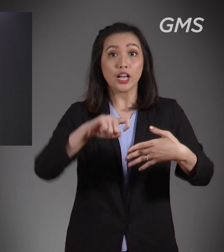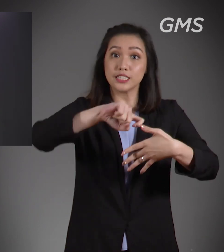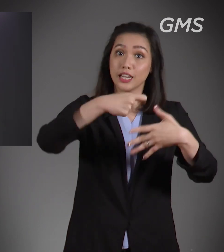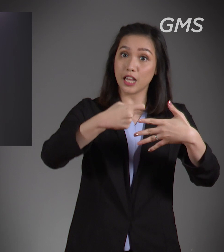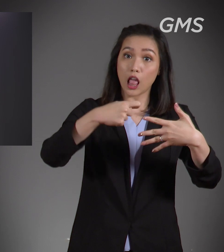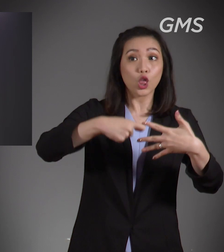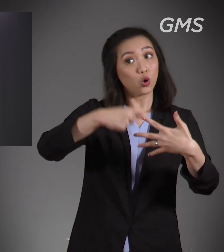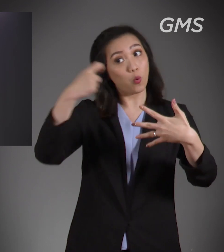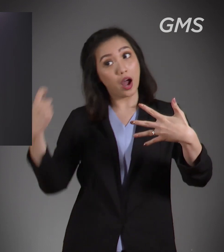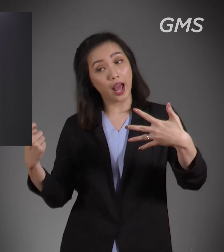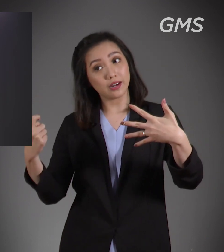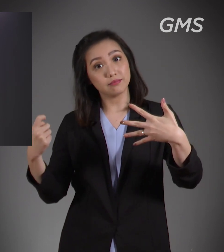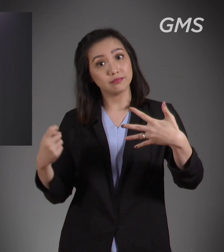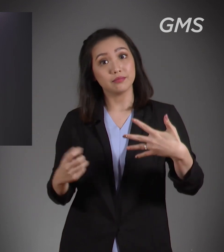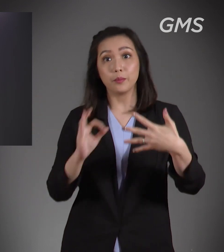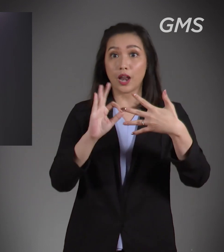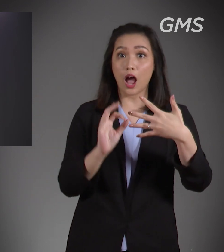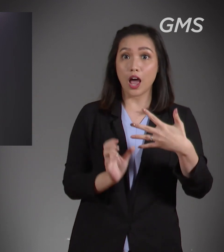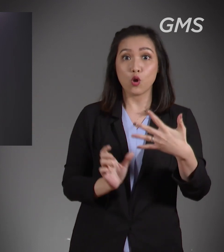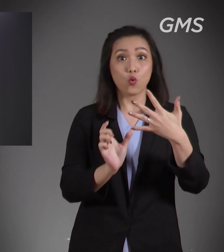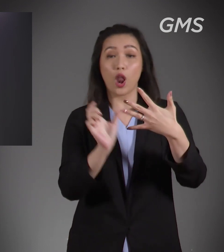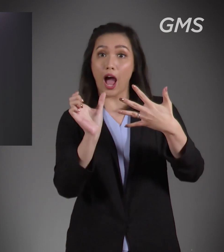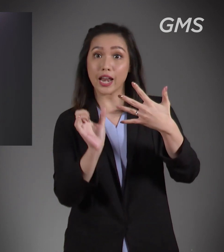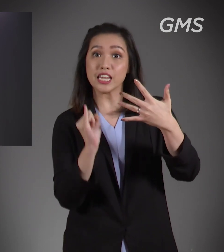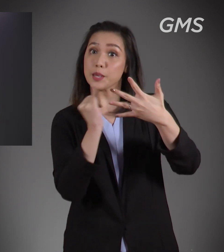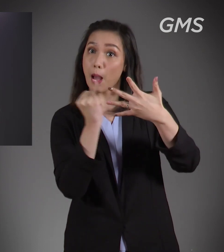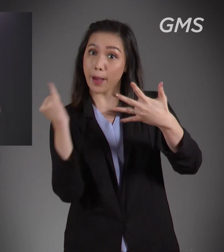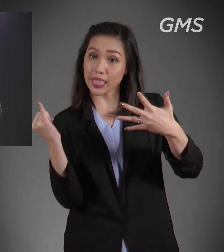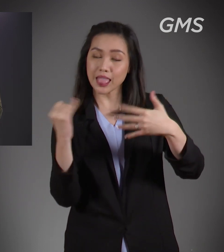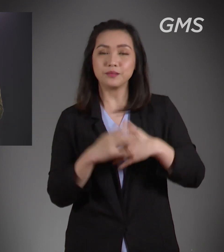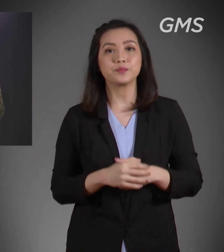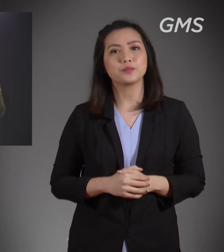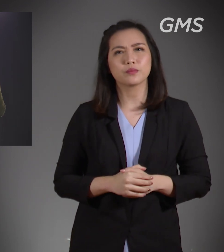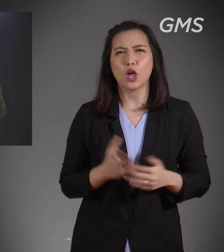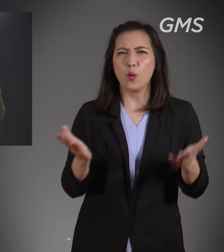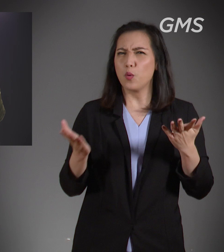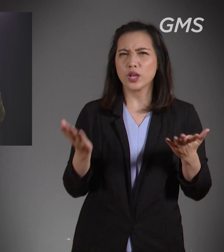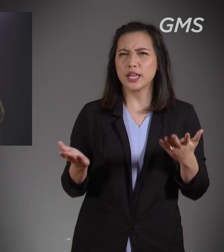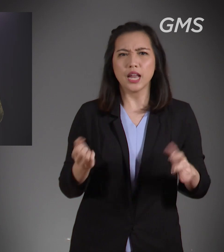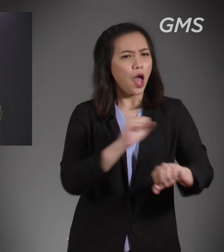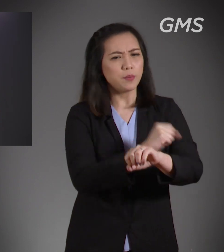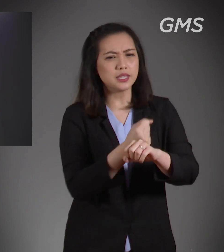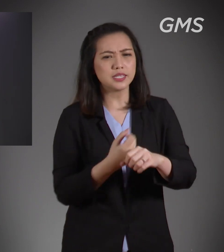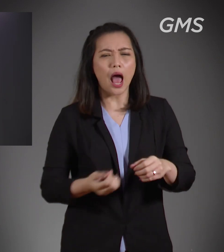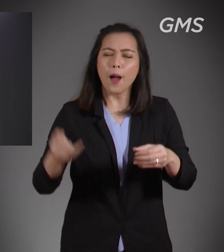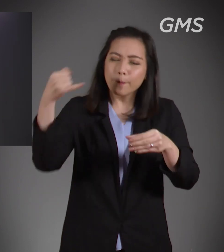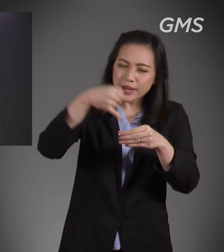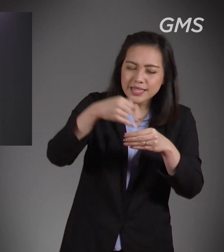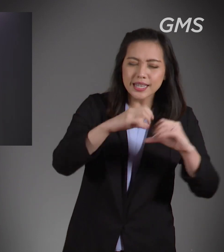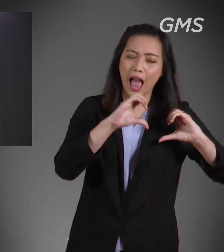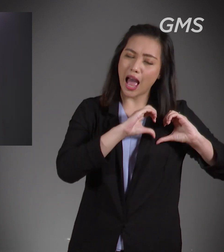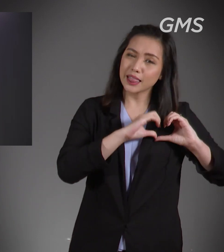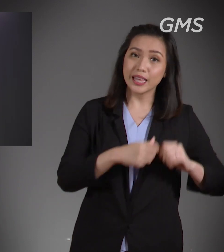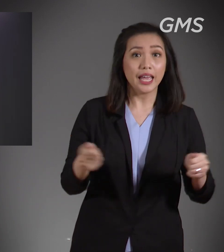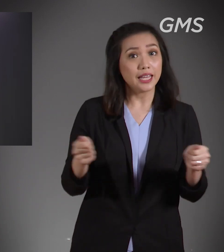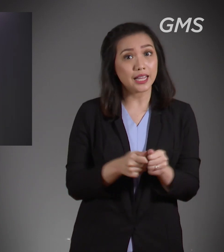bisa baca kitab nabi-nabi. Dan dia bisa mengisi hatinya dengan pengetahuan yang